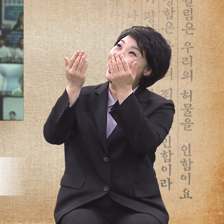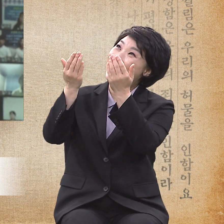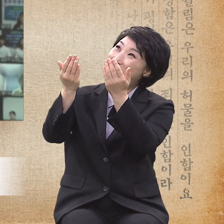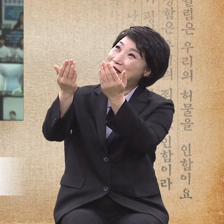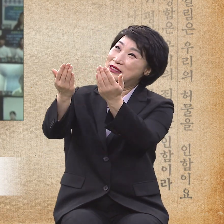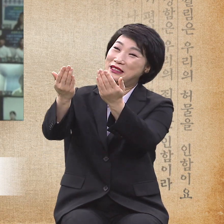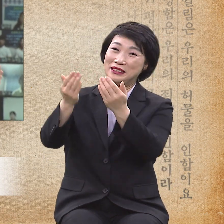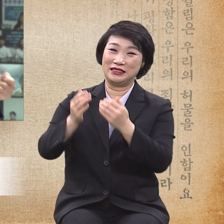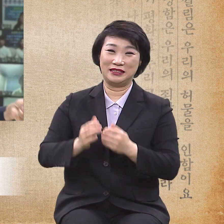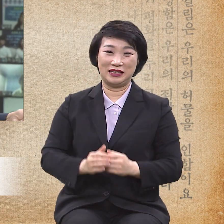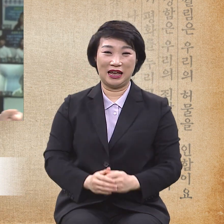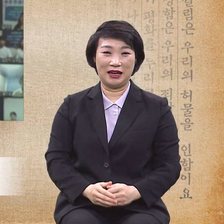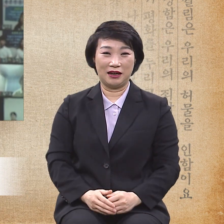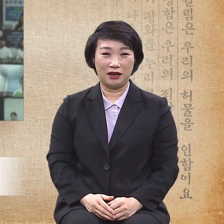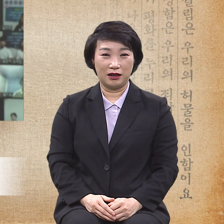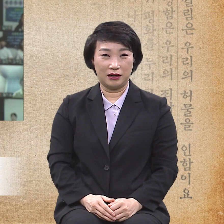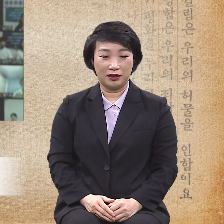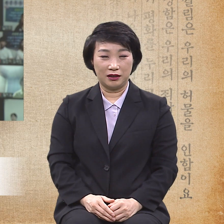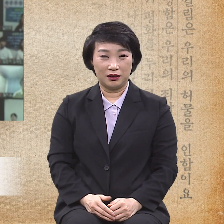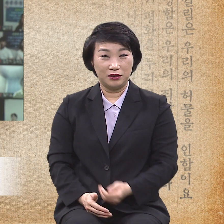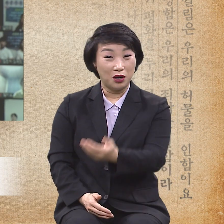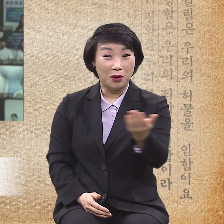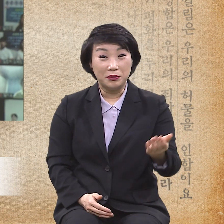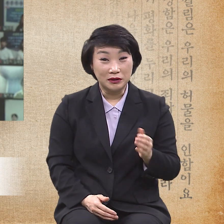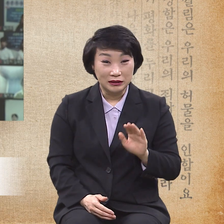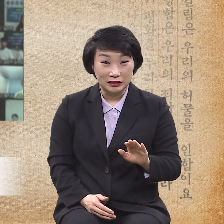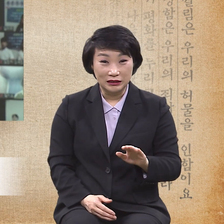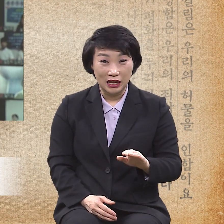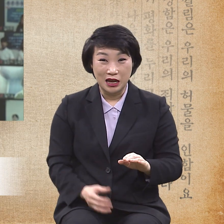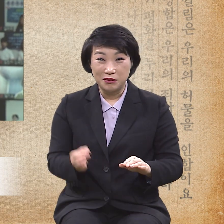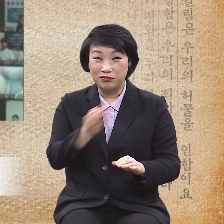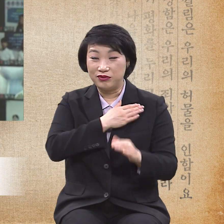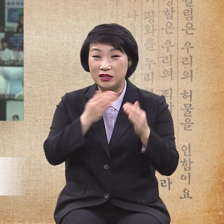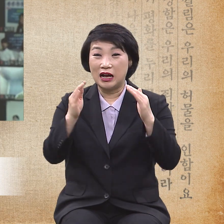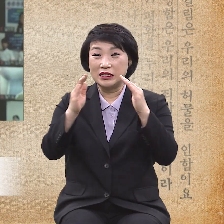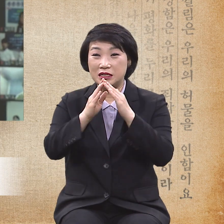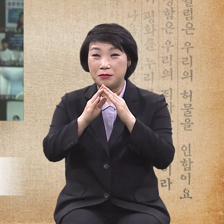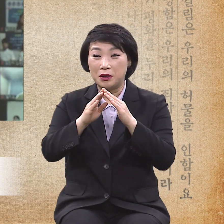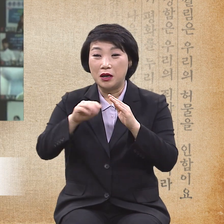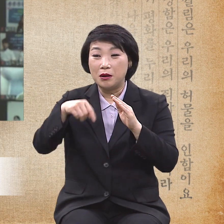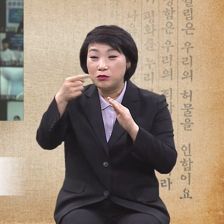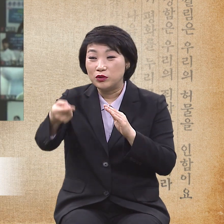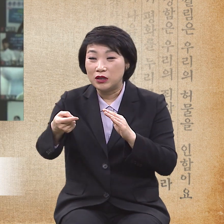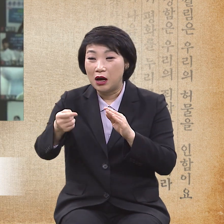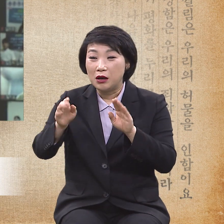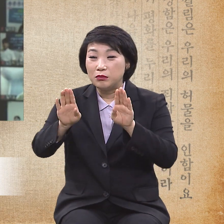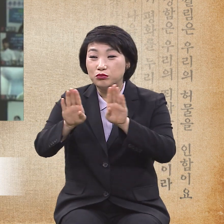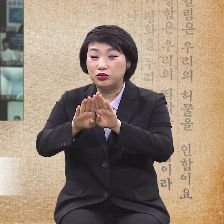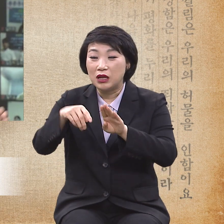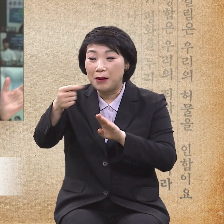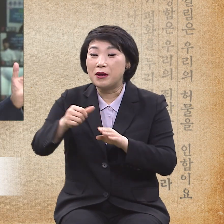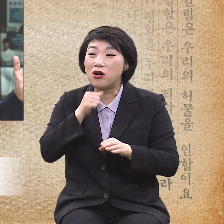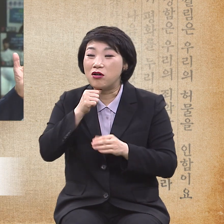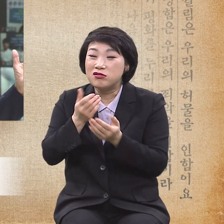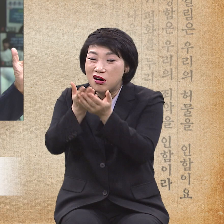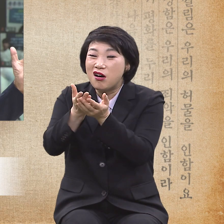아낌없이 바치네. 그리고 부잣집 거지 동냥하듯 하면서 나는